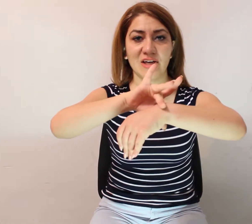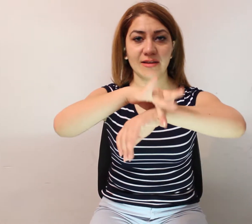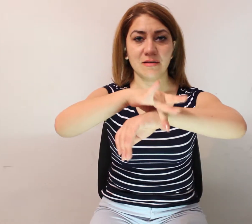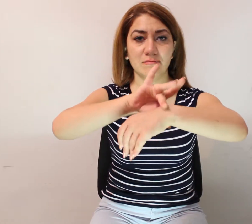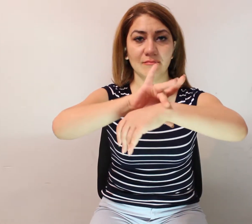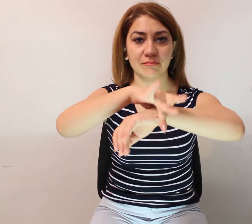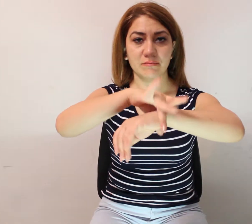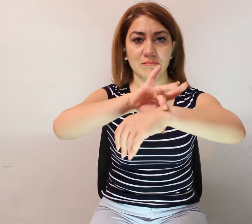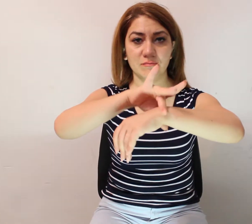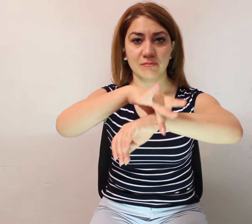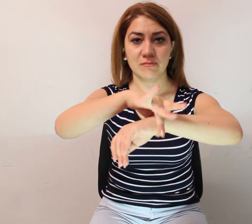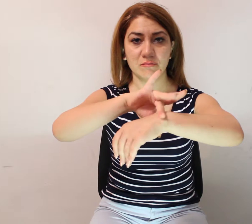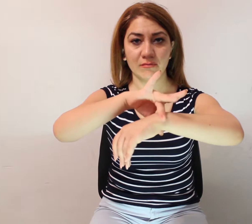Տաշկենտ,